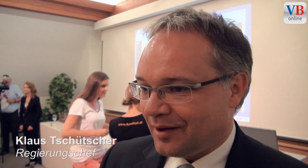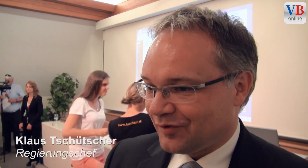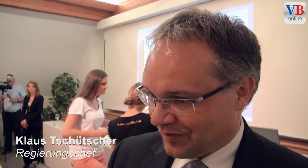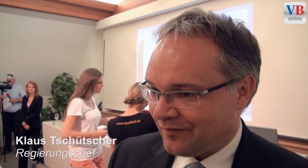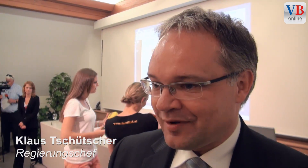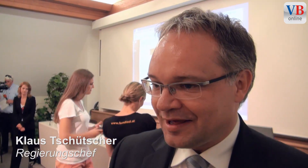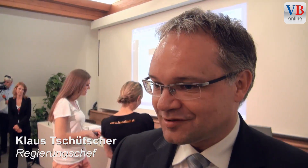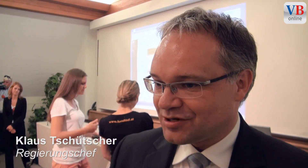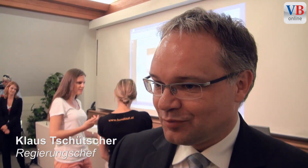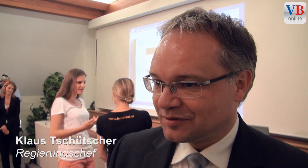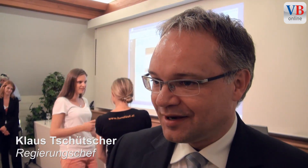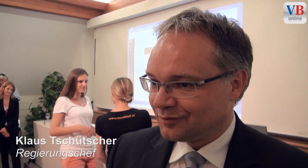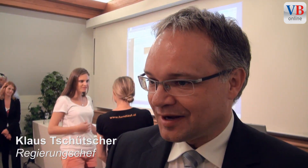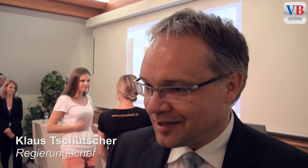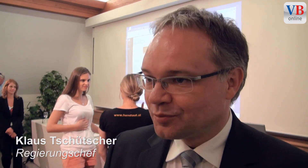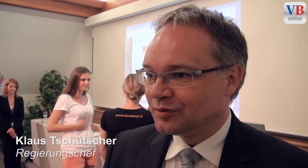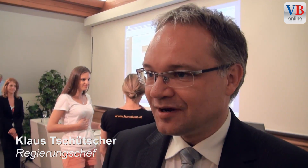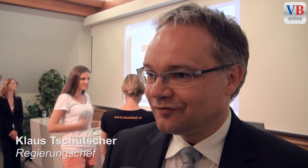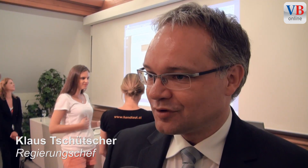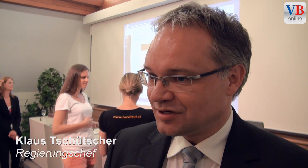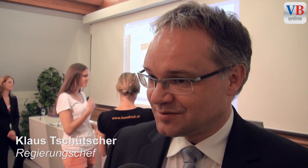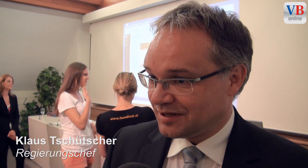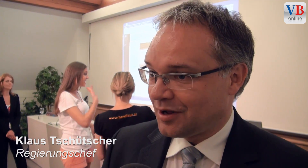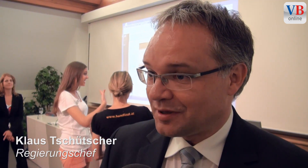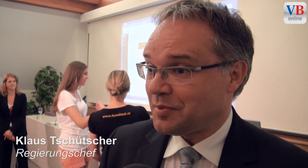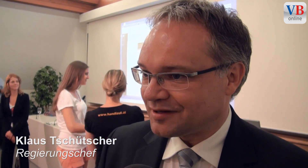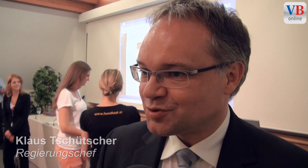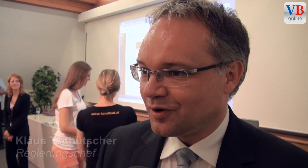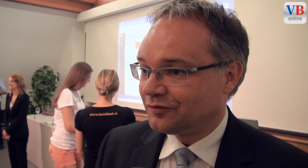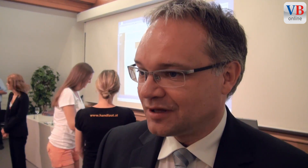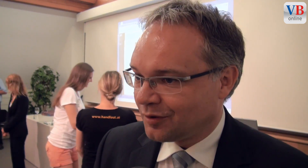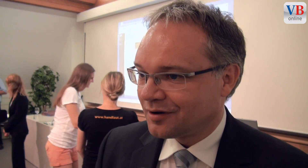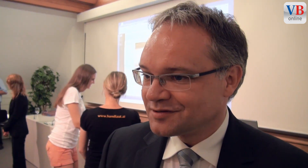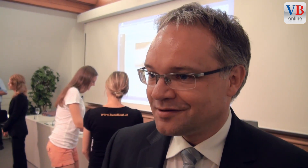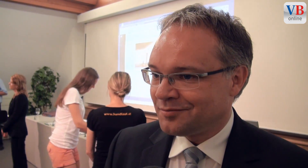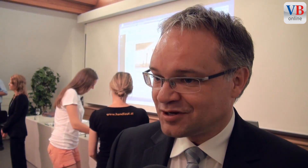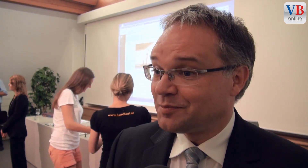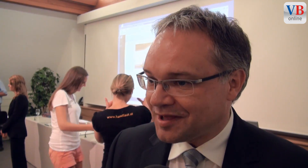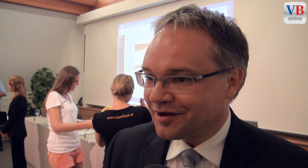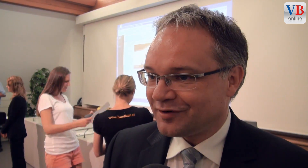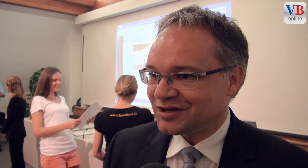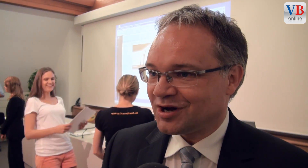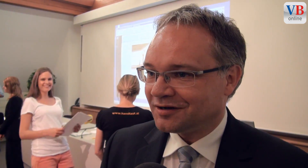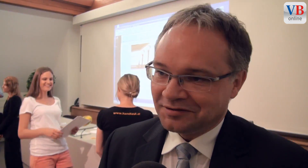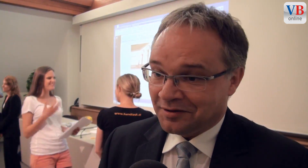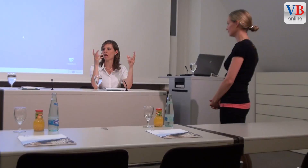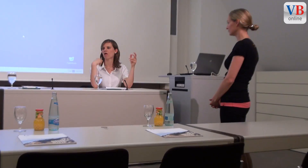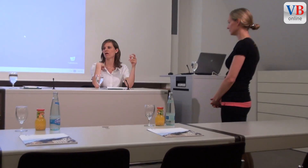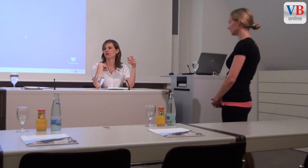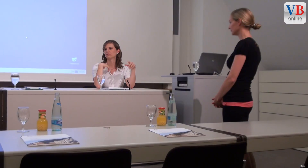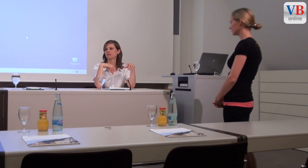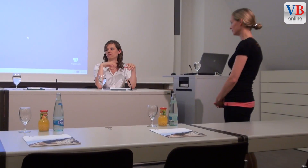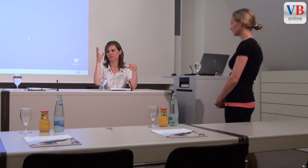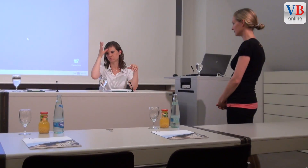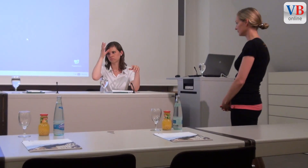Internetplattform www.lechterstein.li und www.regierung.li vorgestellt, dass wir dir eine neue Gebärdensprache für die gehörlosen Menschen barrierefrei gestalten, eine